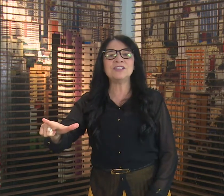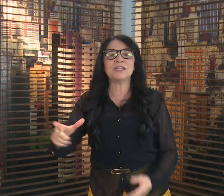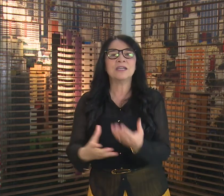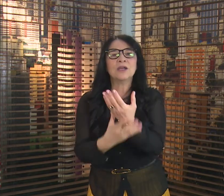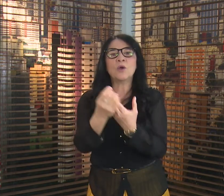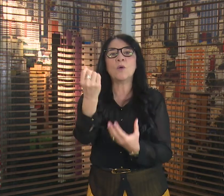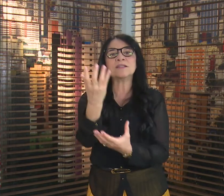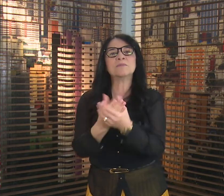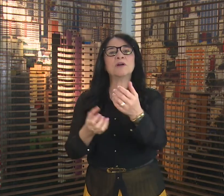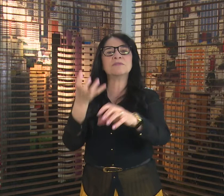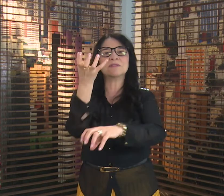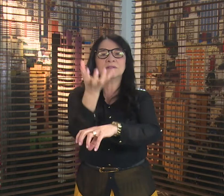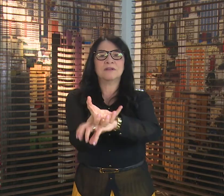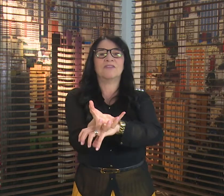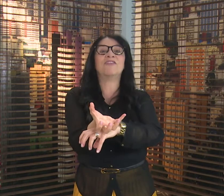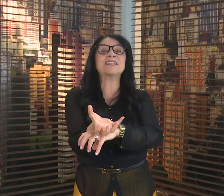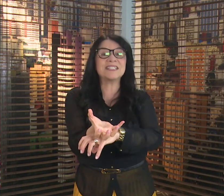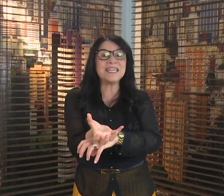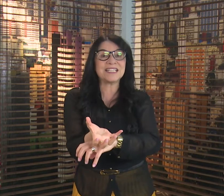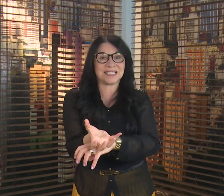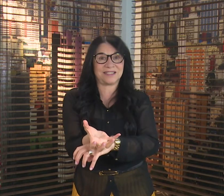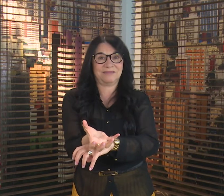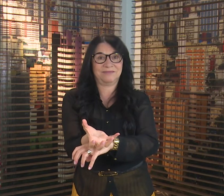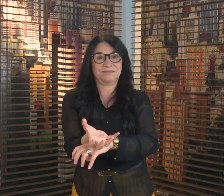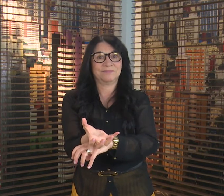novamente com as mãos vazias.